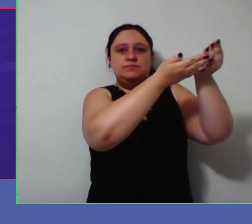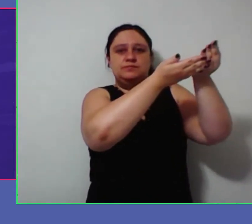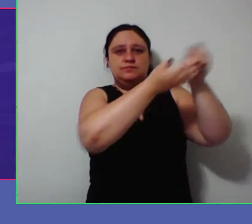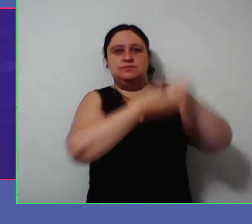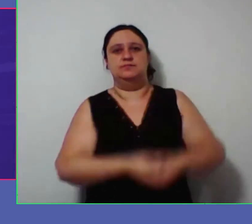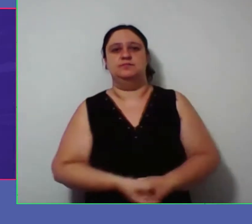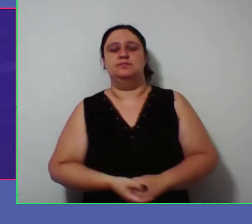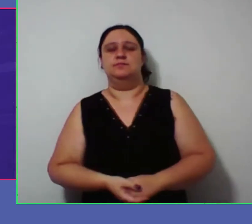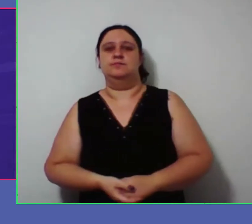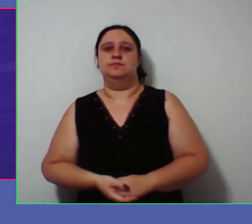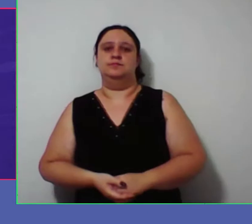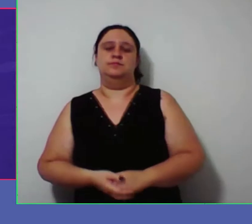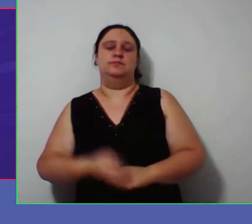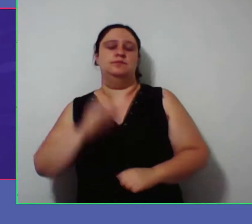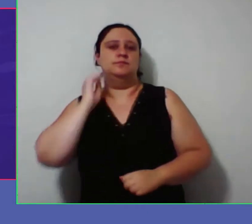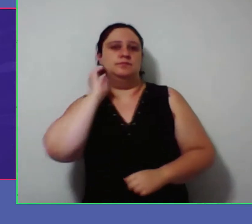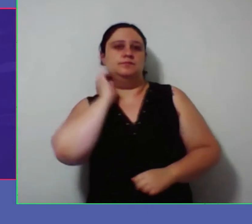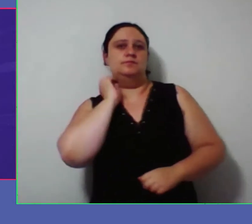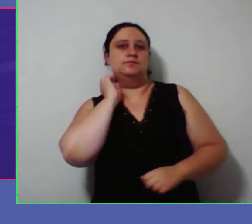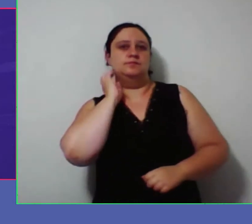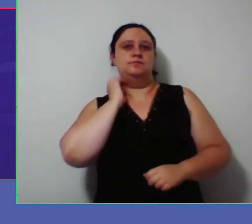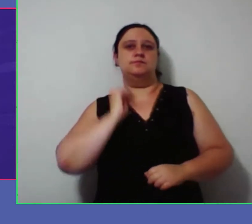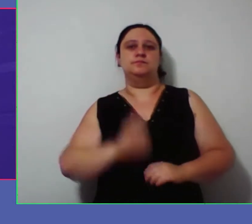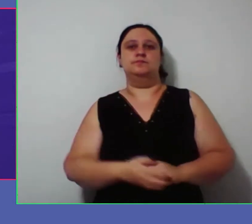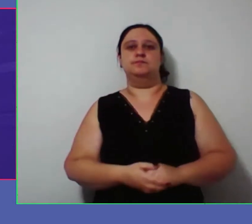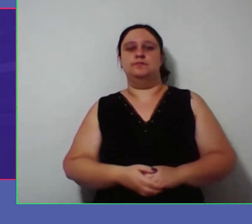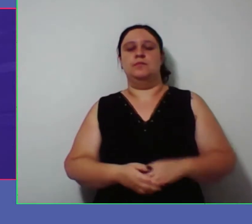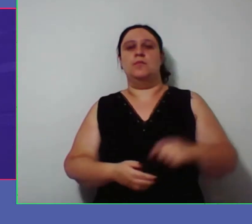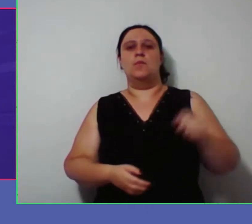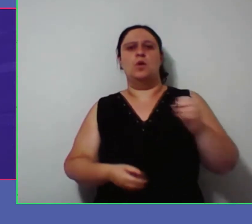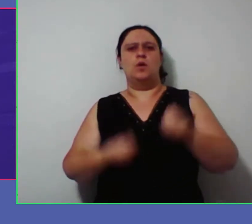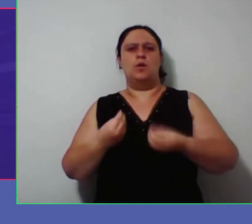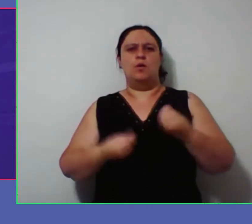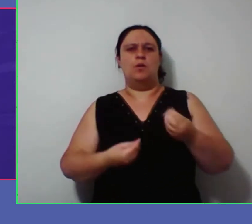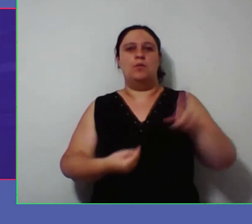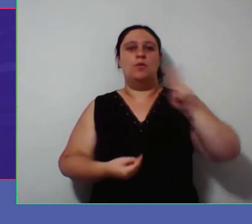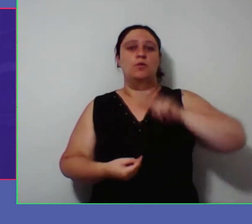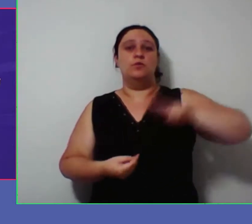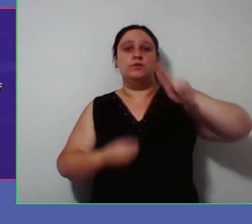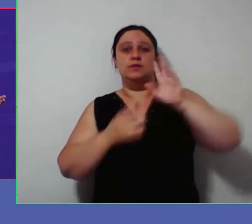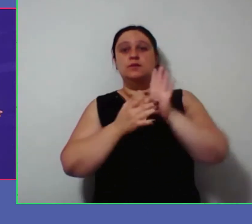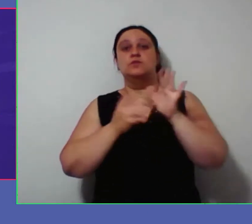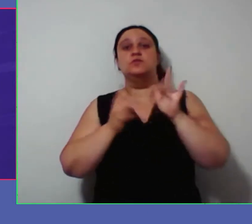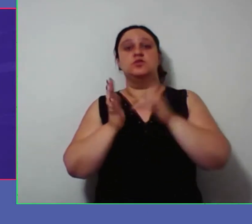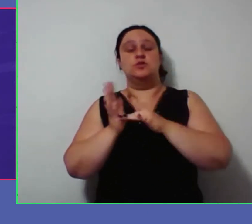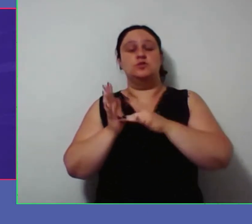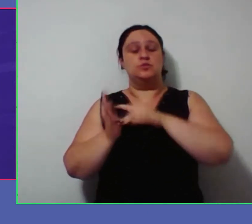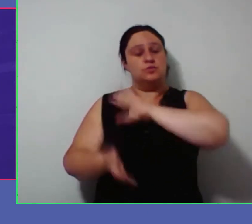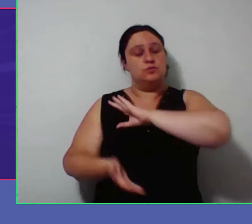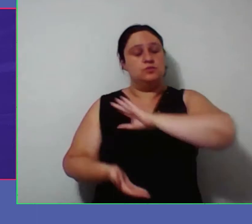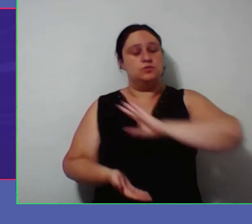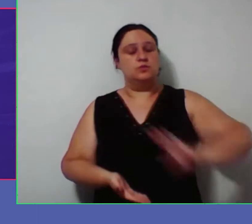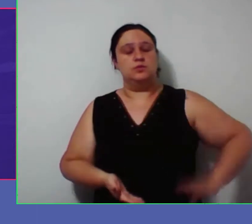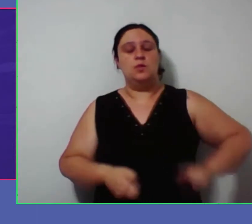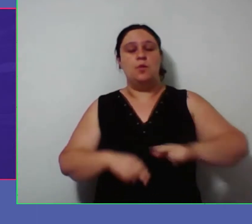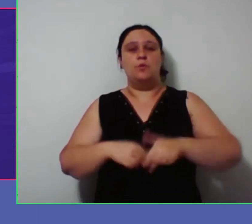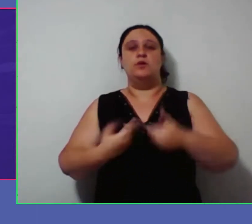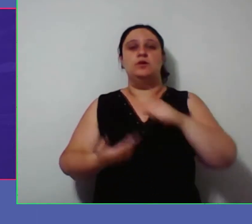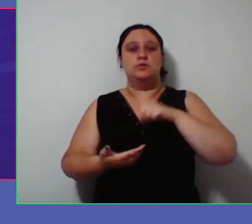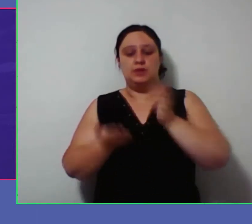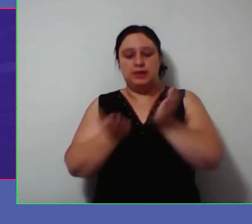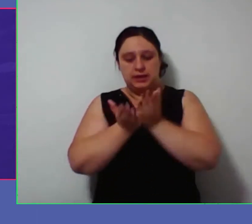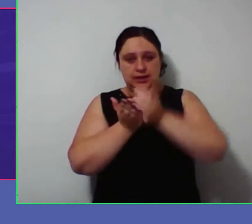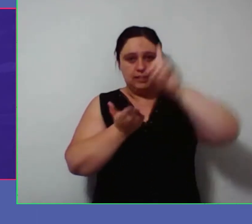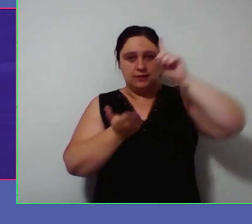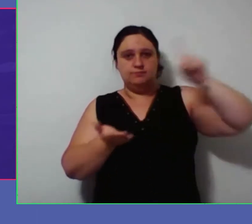a Deus por intermédio de Jesus Cristo. Por isso está na Escritura: eis que ponho